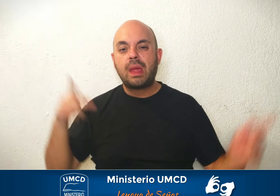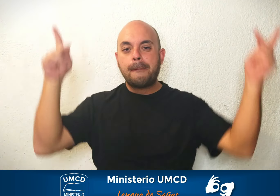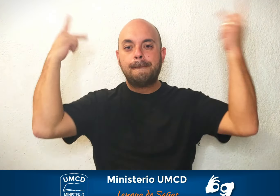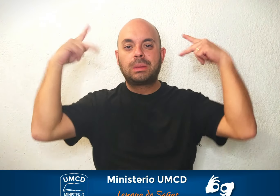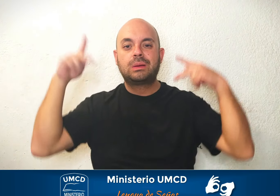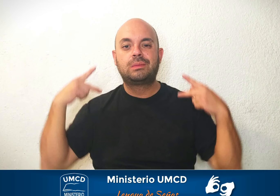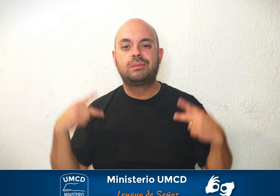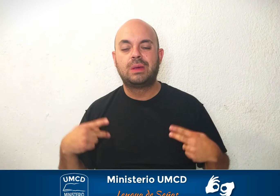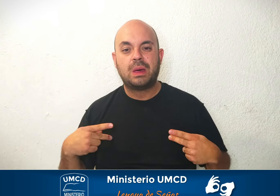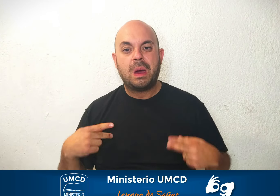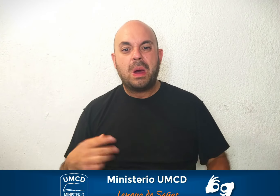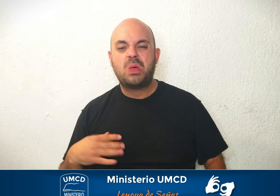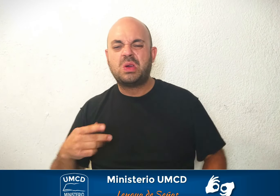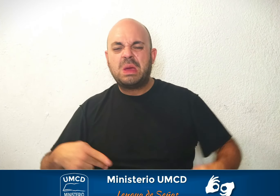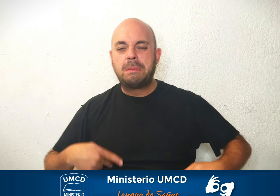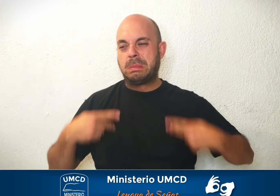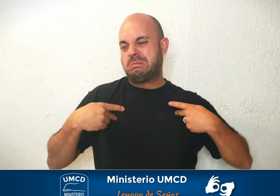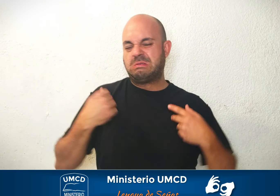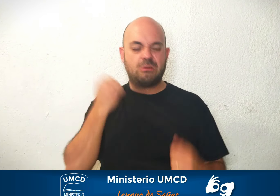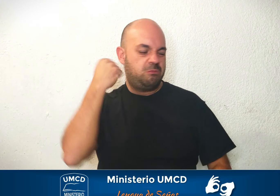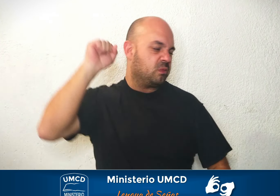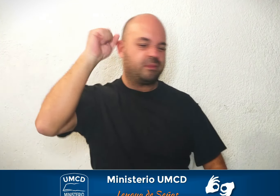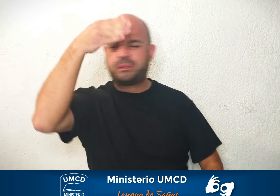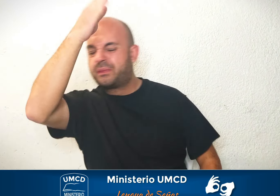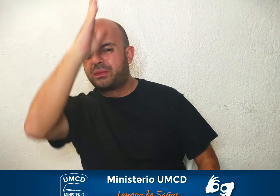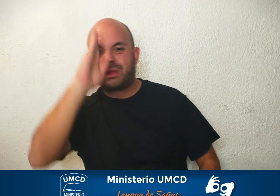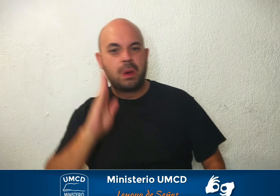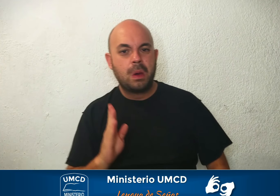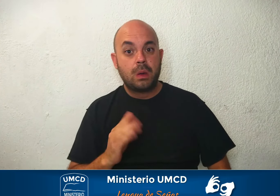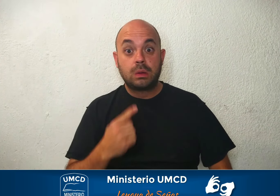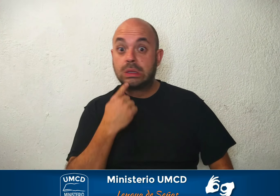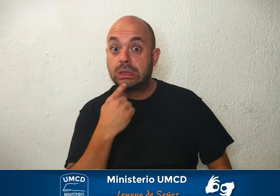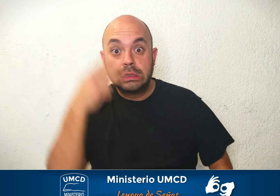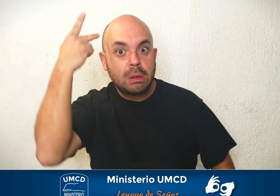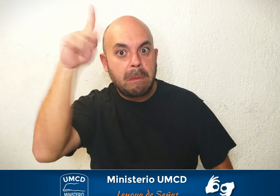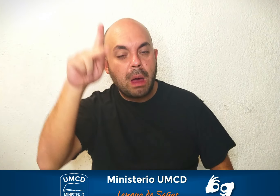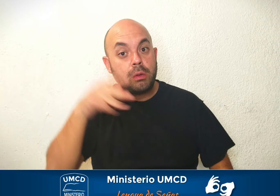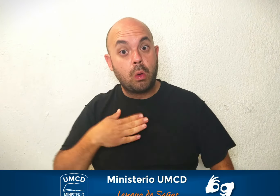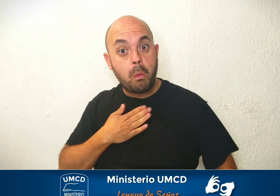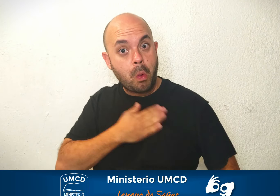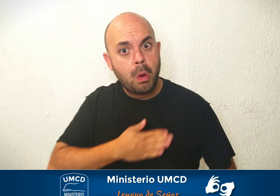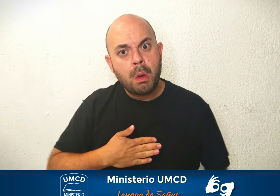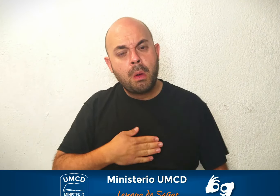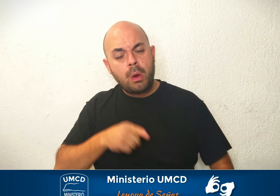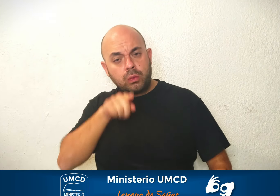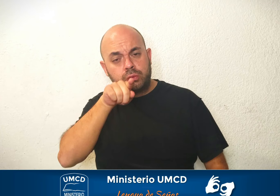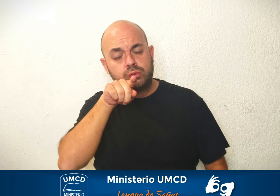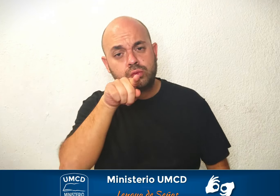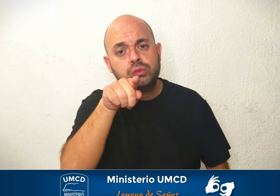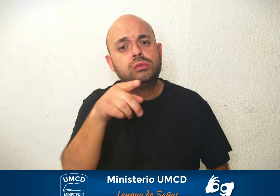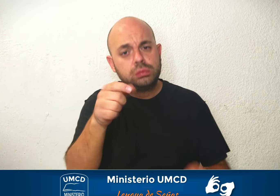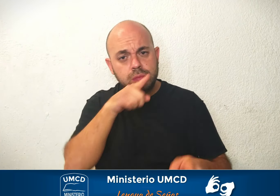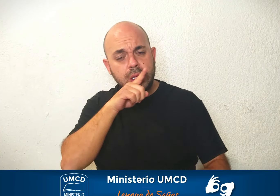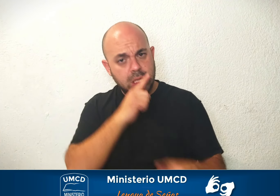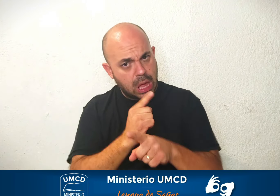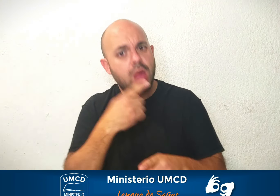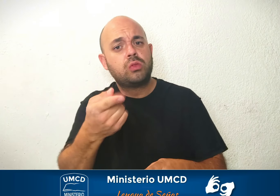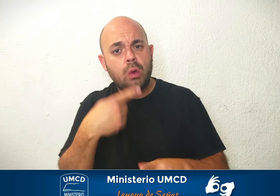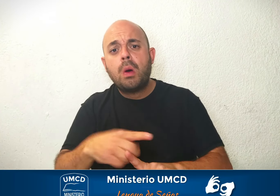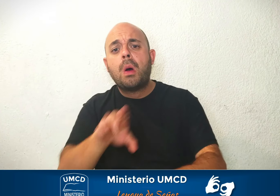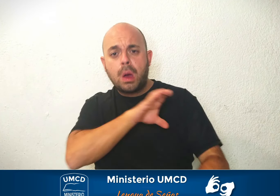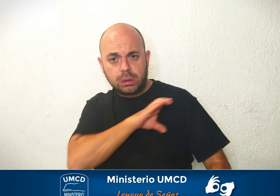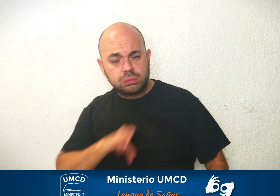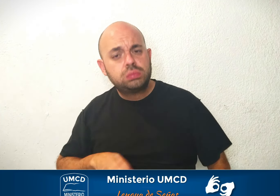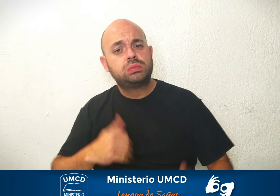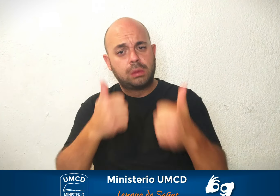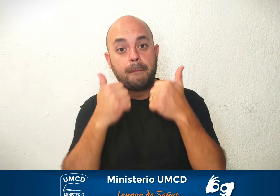forma es como Pablo nos considera y nos recuerda que estamos en Cristo siendo santificados por la obra de